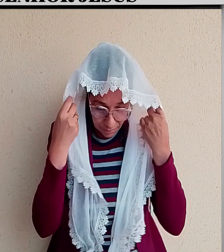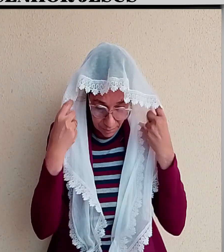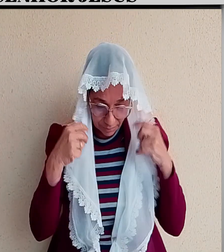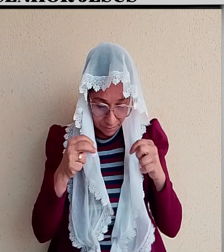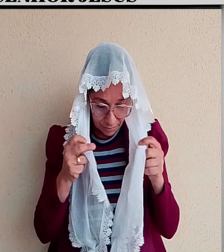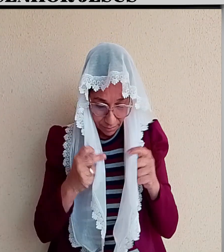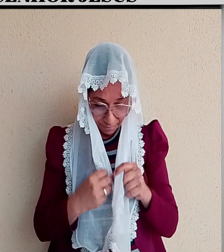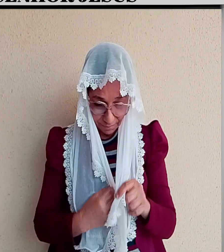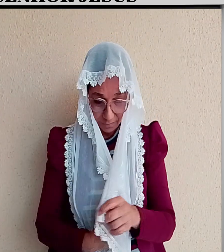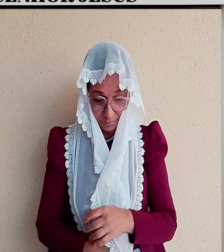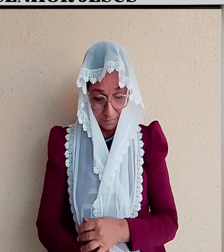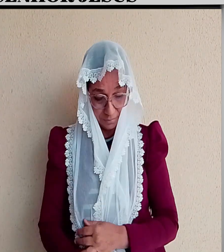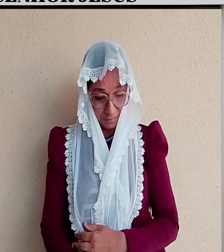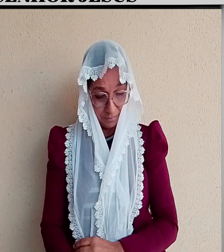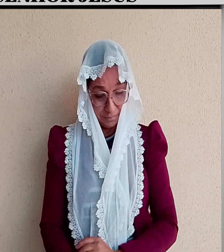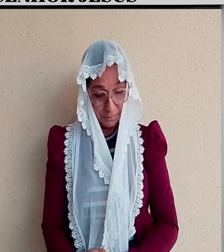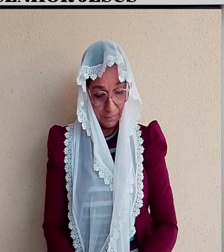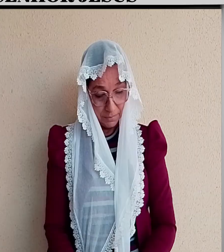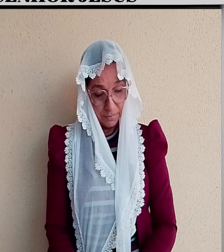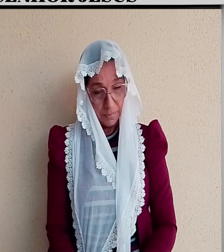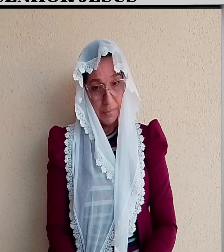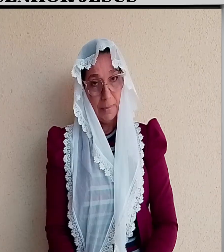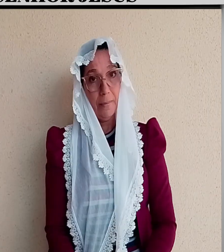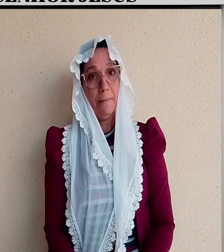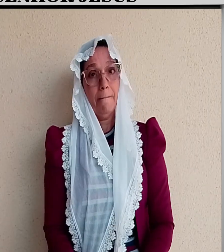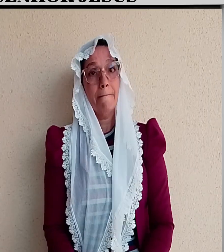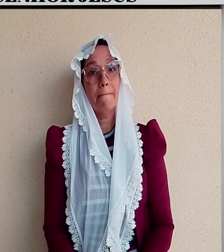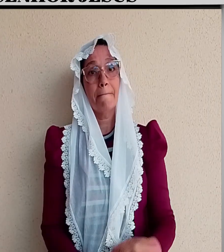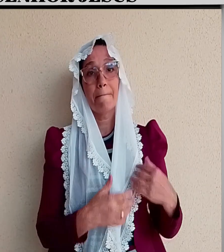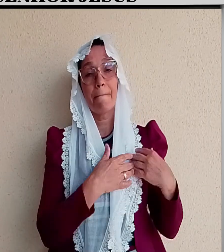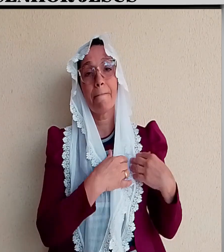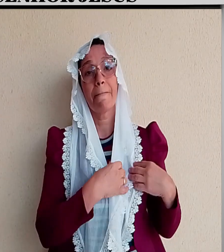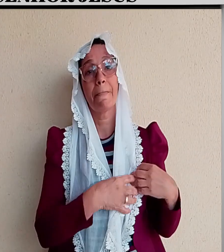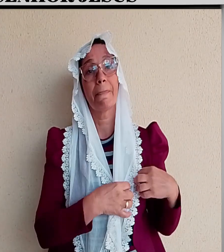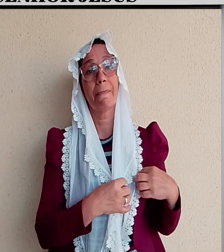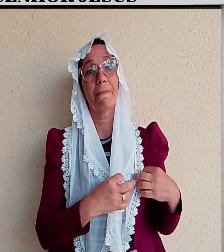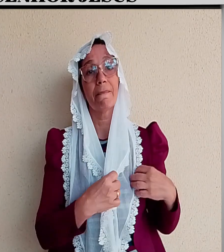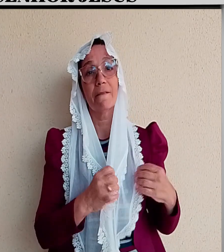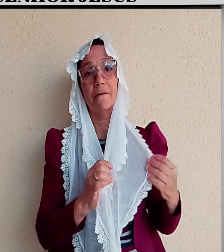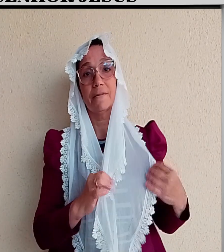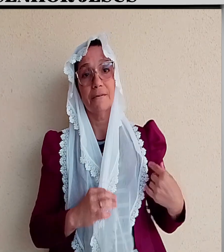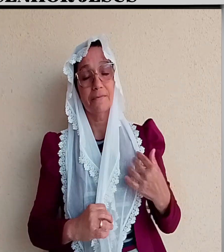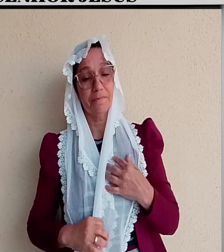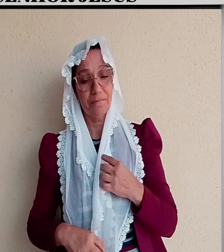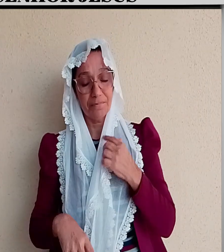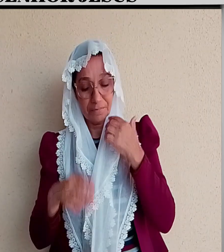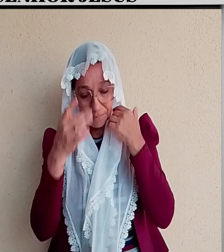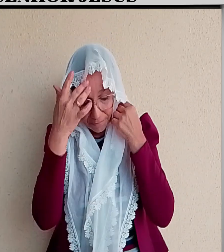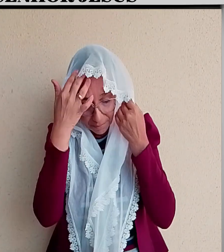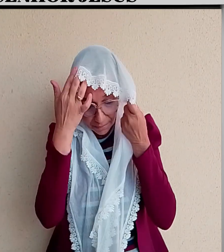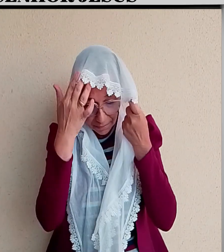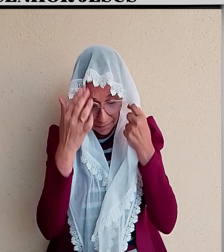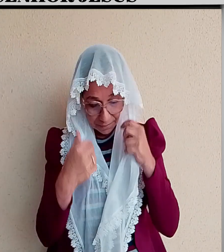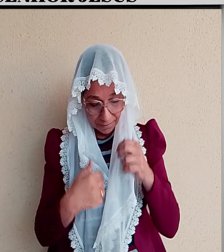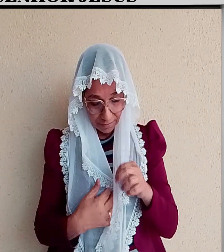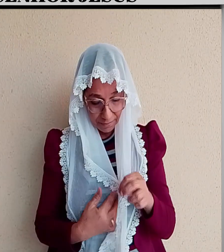Glória a Jesus nas alturas. Amados e queridos irmãos e irmãs que estão aqui, ouvintes da palavra, aqueles que irão ouvir.